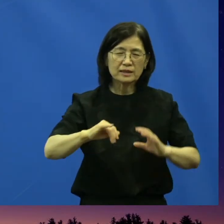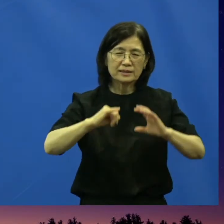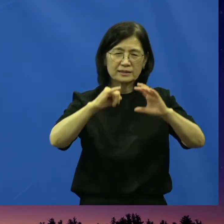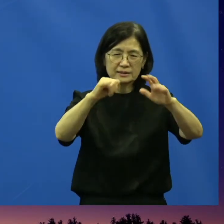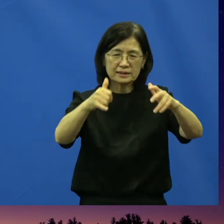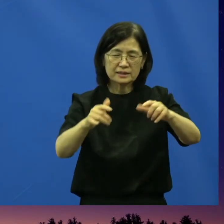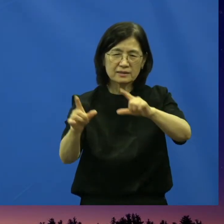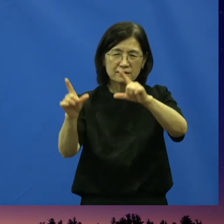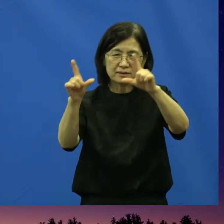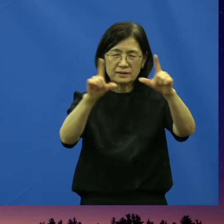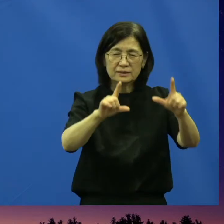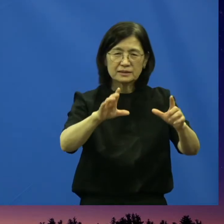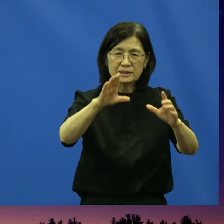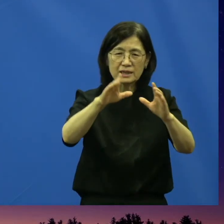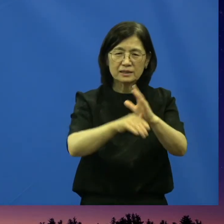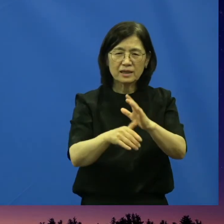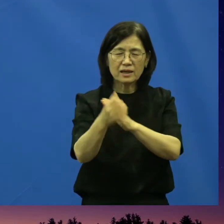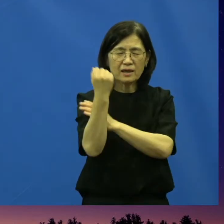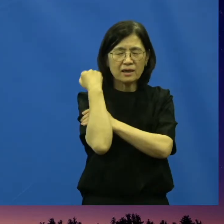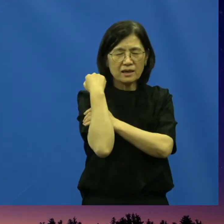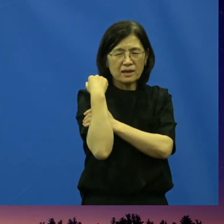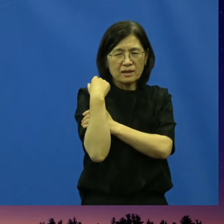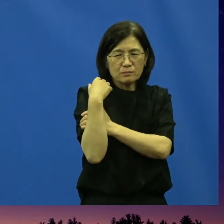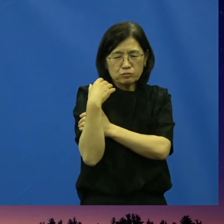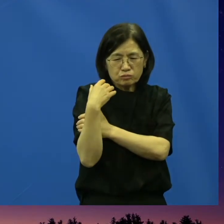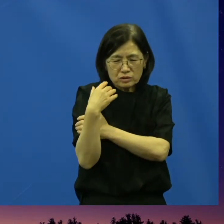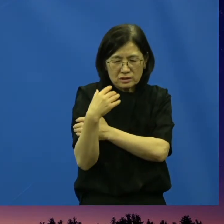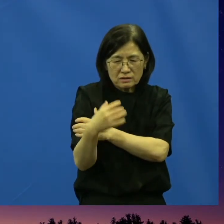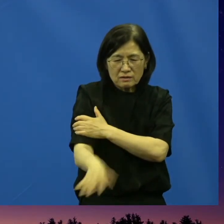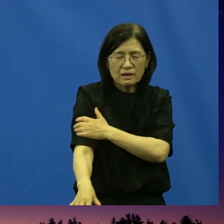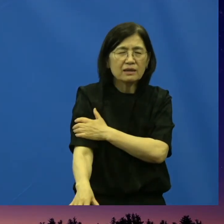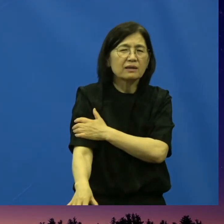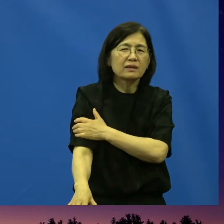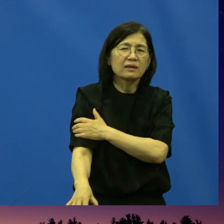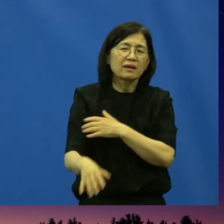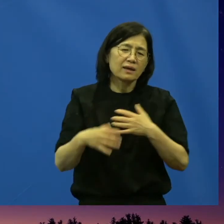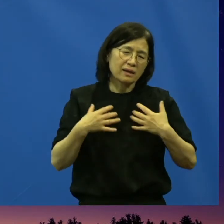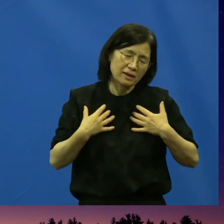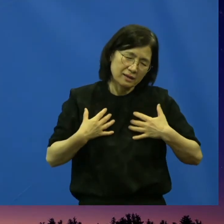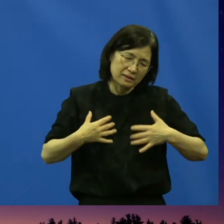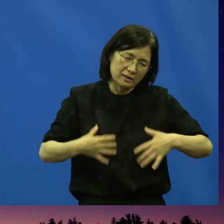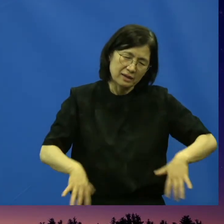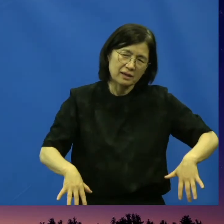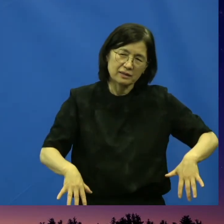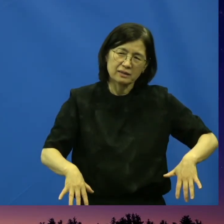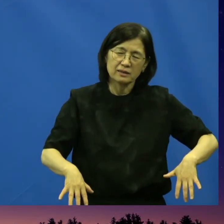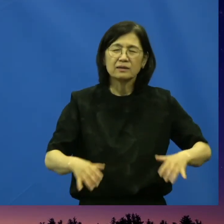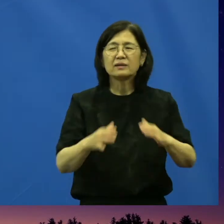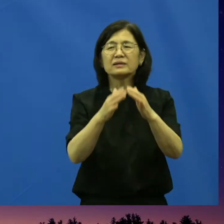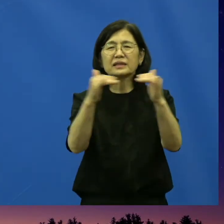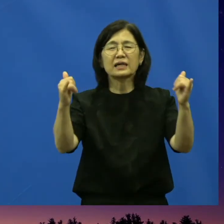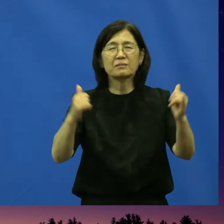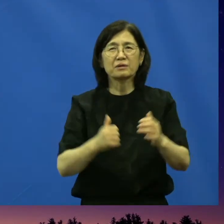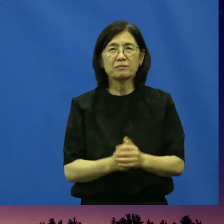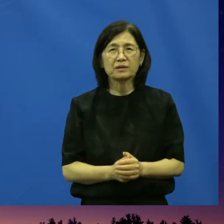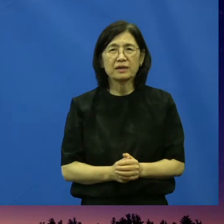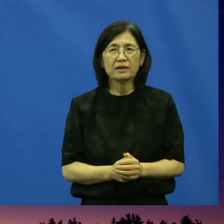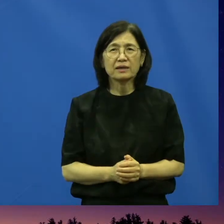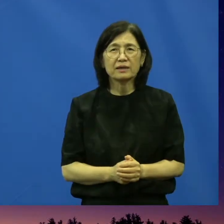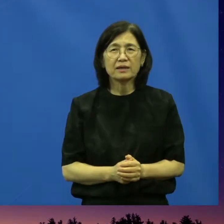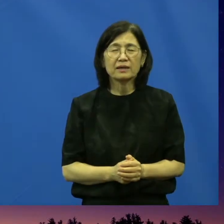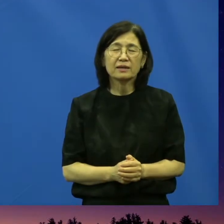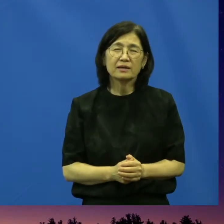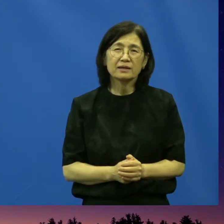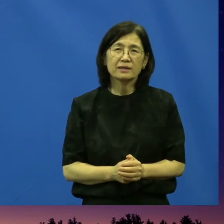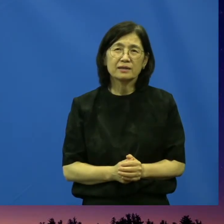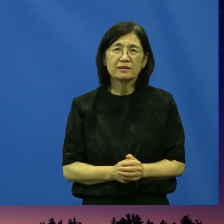너무도 무기력한, 연약한 존재들이에요. 여러분, 우리는 자신감을 가져서는 안 돼요. 여러분, 우리는 언제나 하나님의